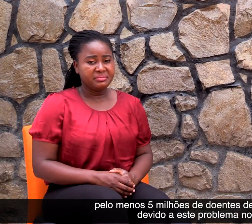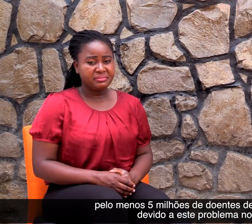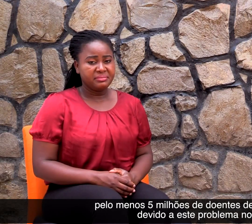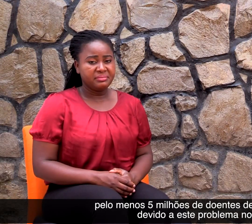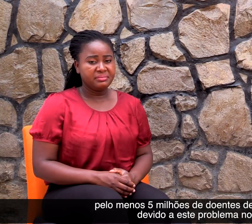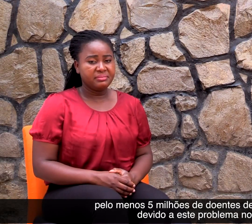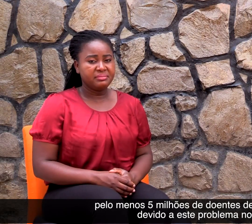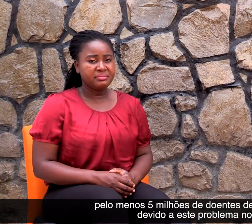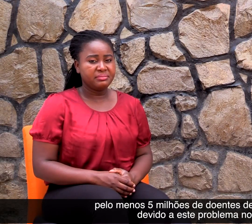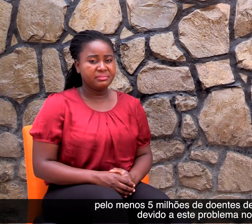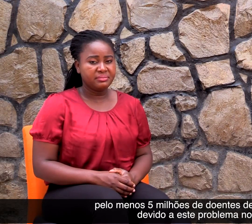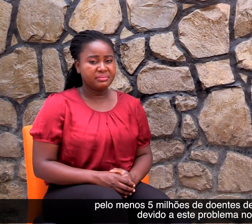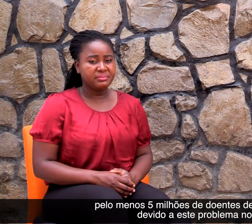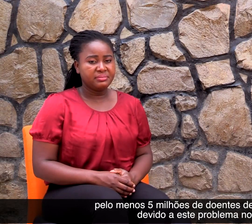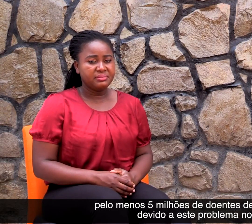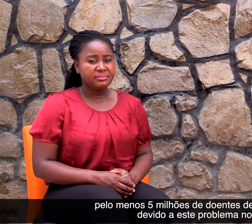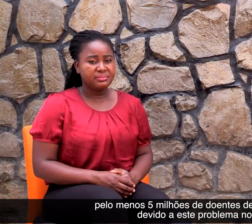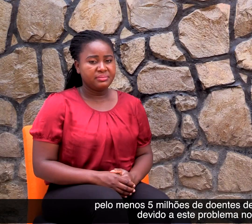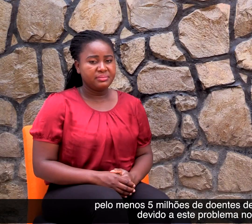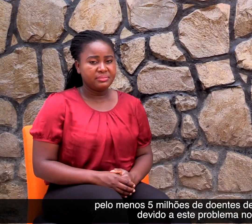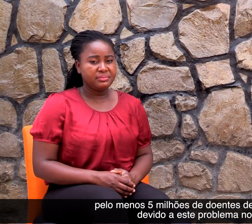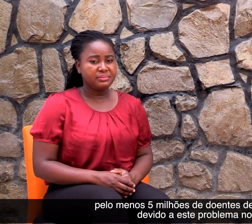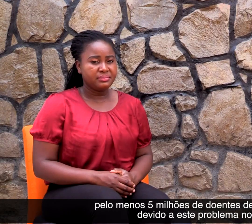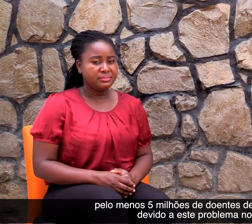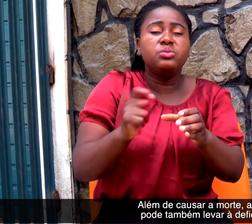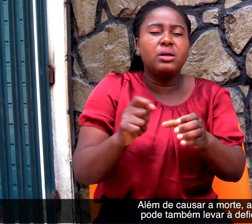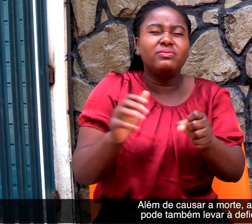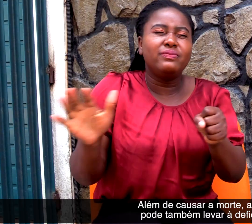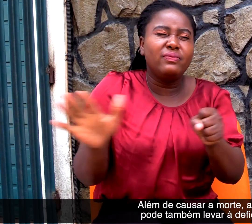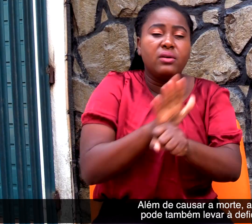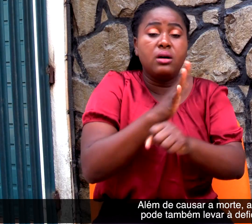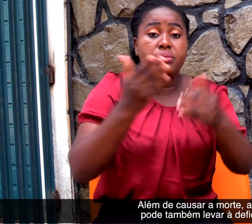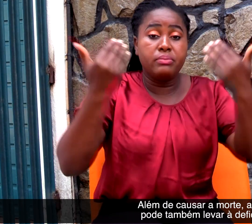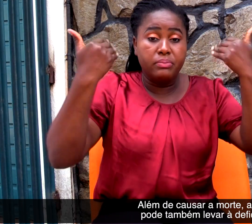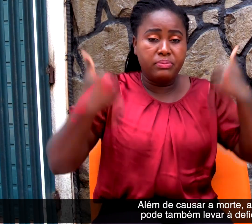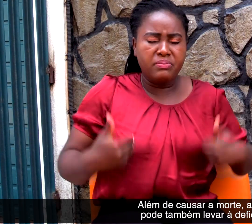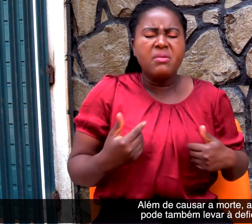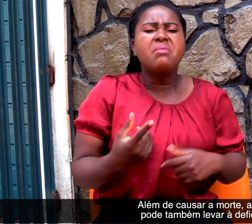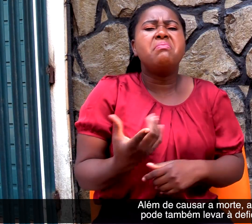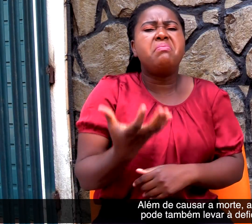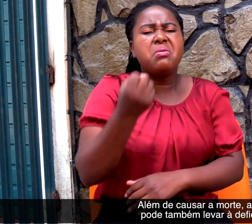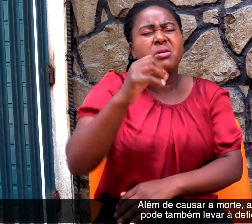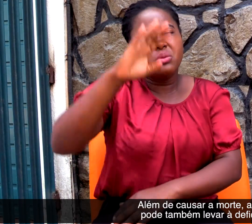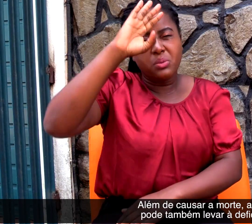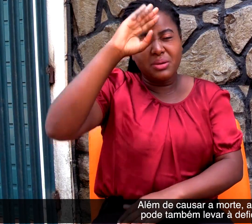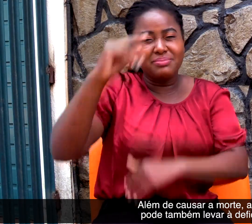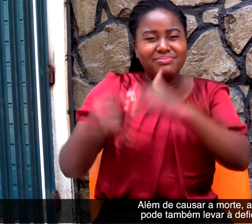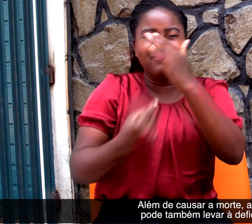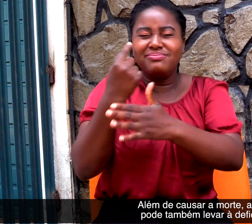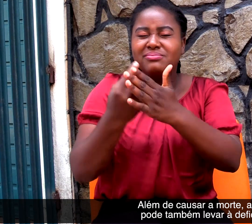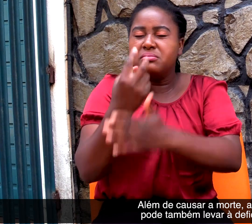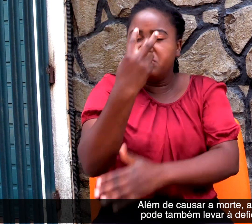diabetes morrem devido a este problema no mundo. Além de causar a morte, a doença pode levar